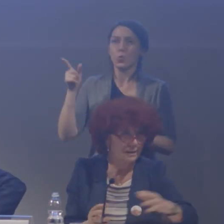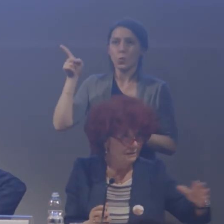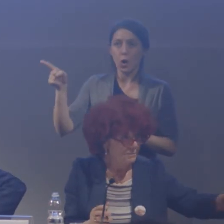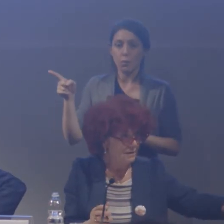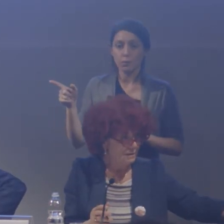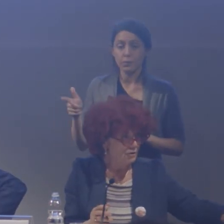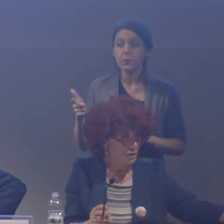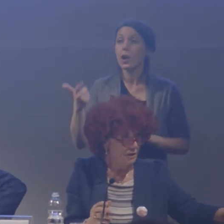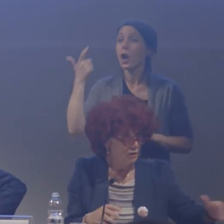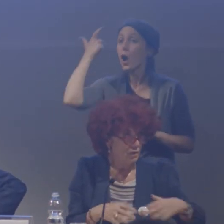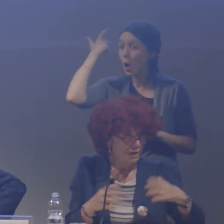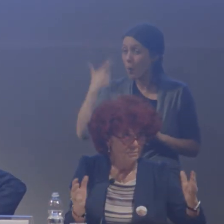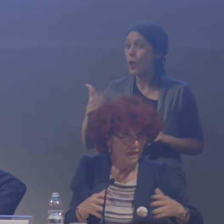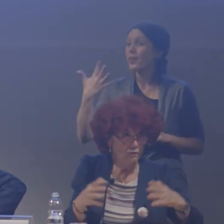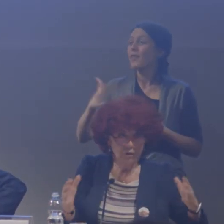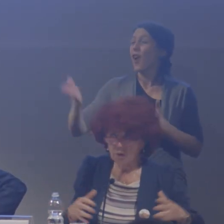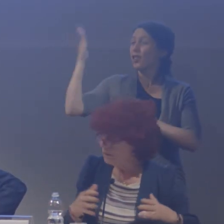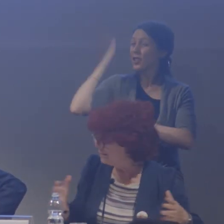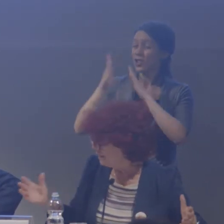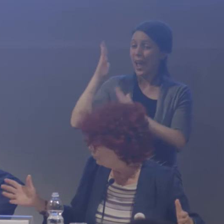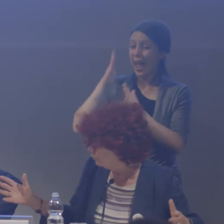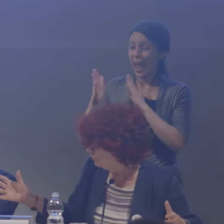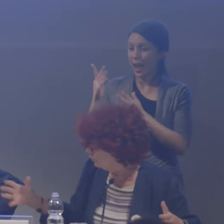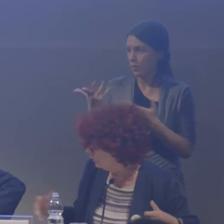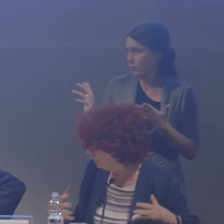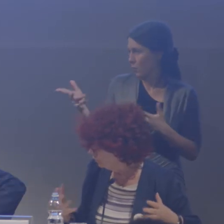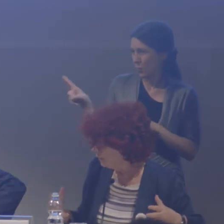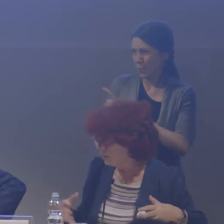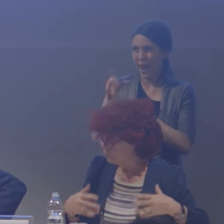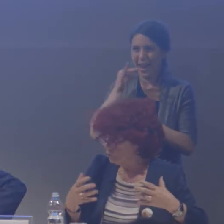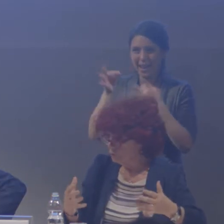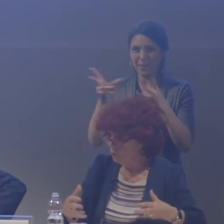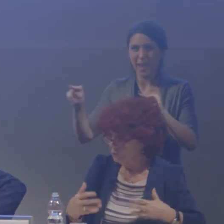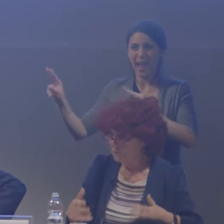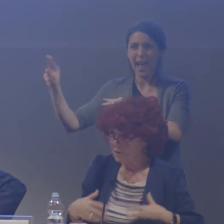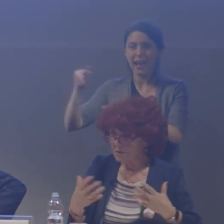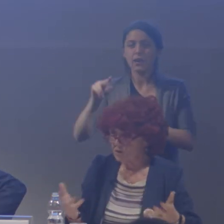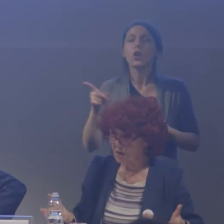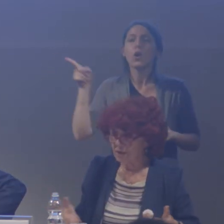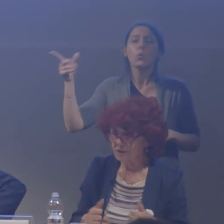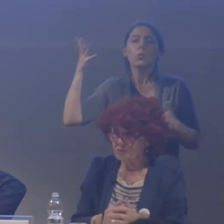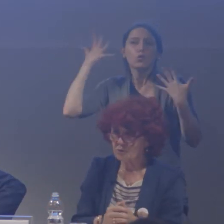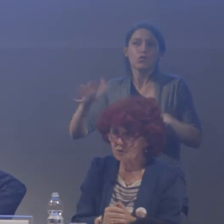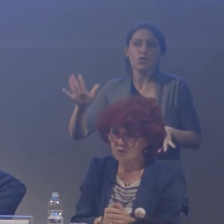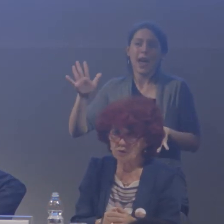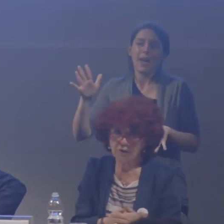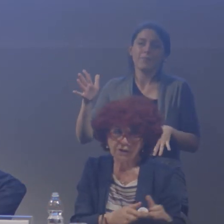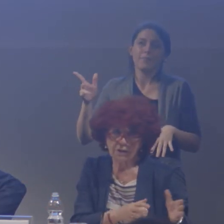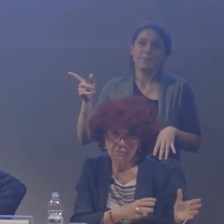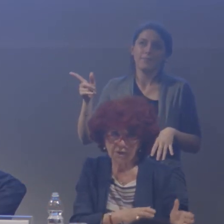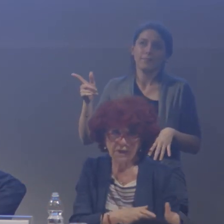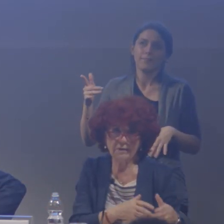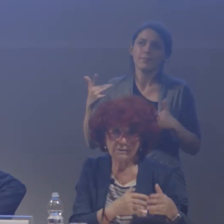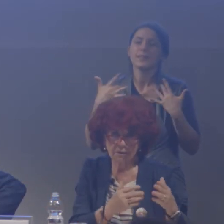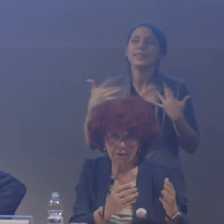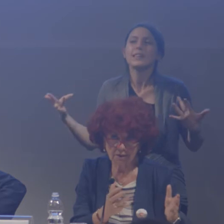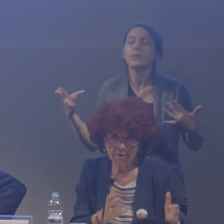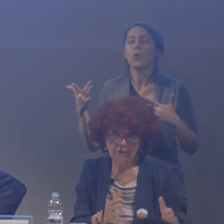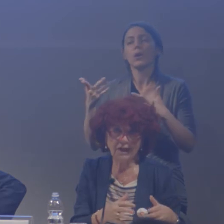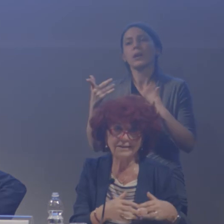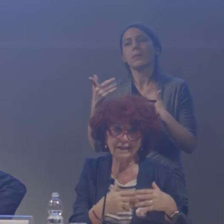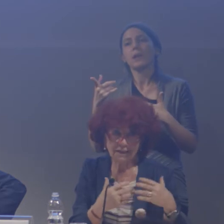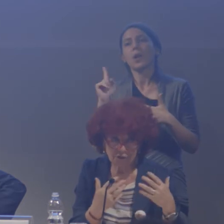perché esattamente già da allora l'impianto che qui è stato più volte ricordato, lui lo aveva già messo anche a disposizione dell'esperienza,